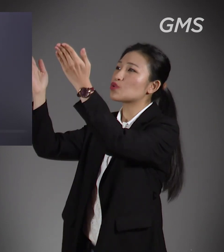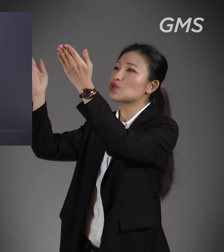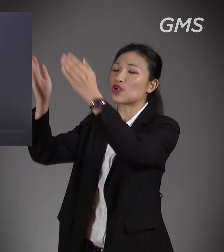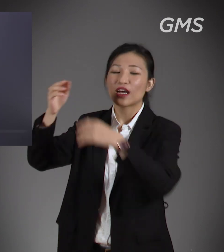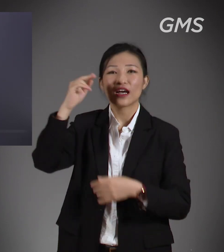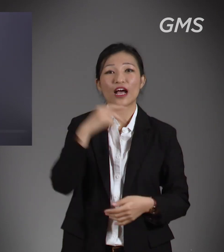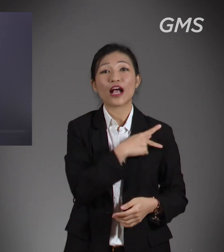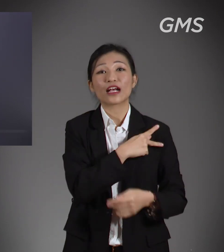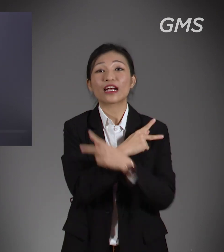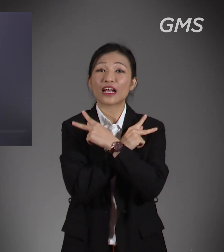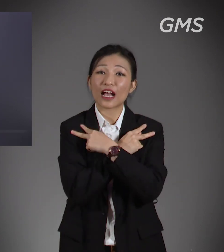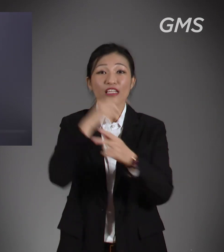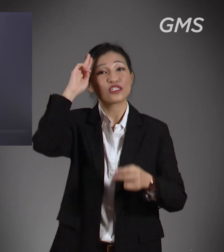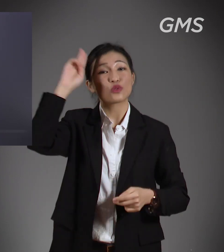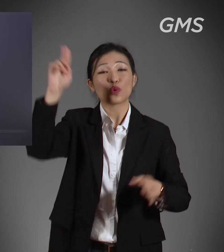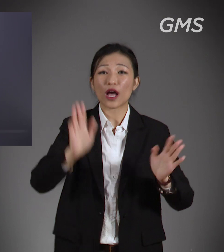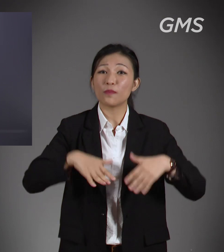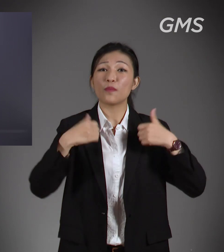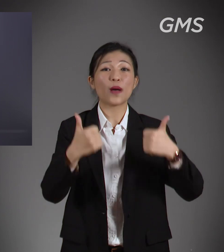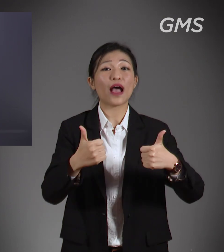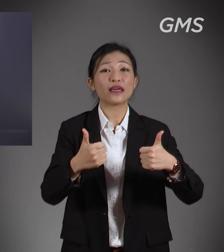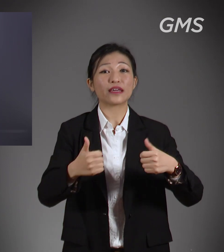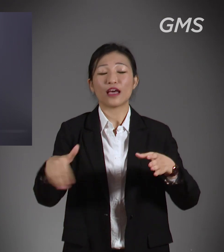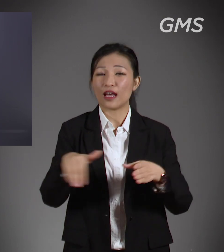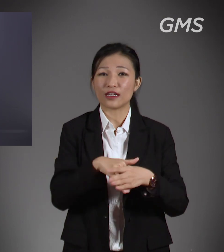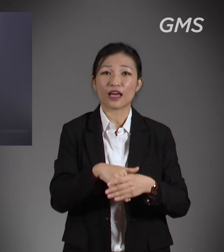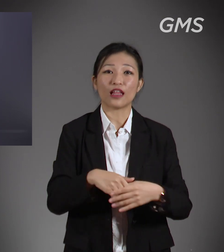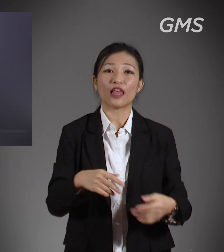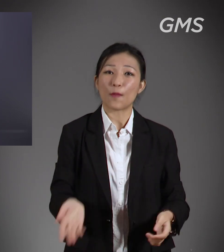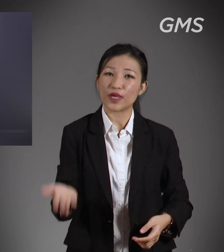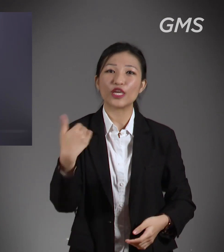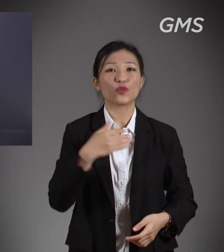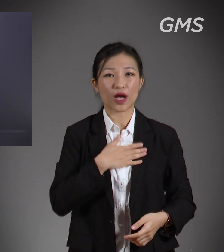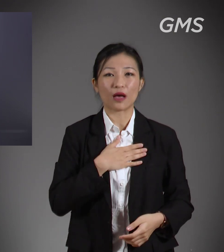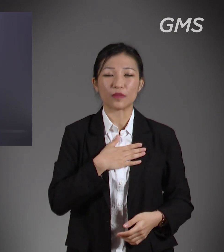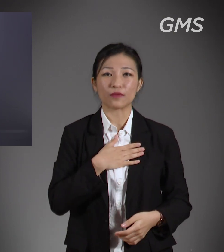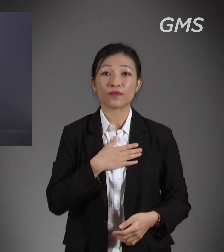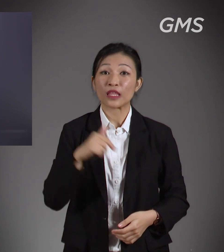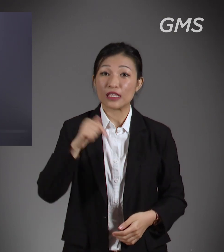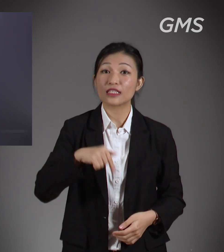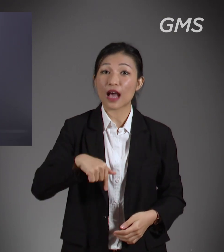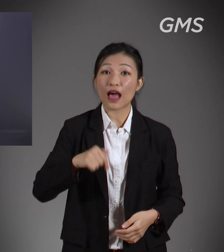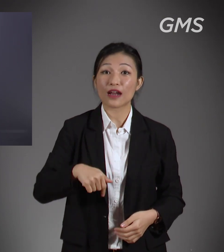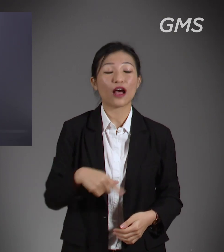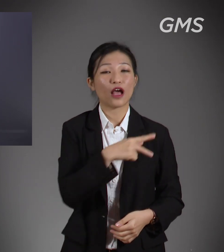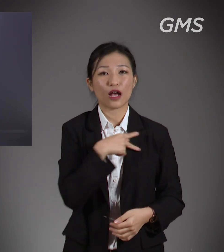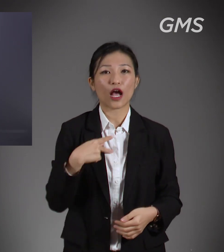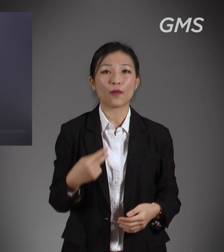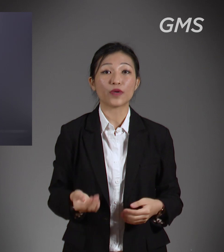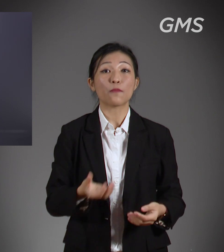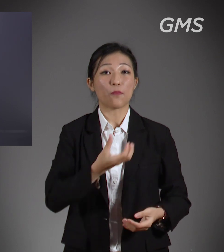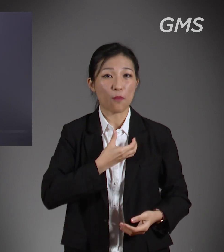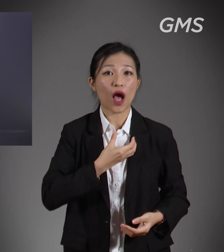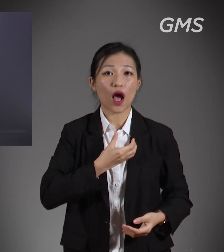kami. Terima kasih Tuhan. Sebentar kami akan masuk dalam perjamuan kudus, seperti yang Engkau perintahkan